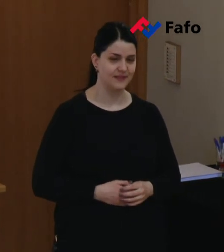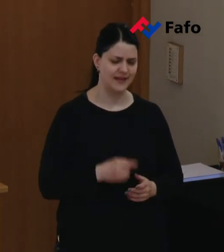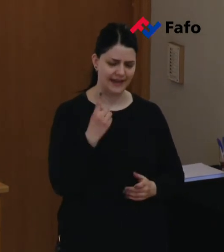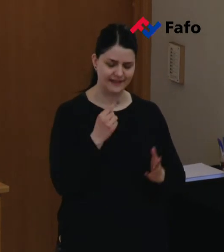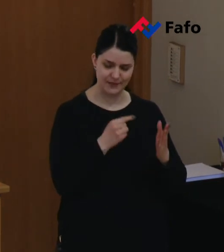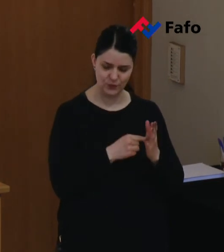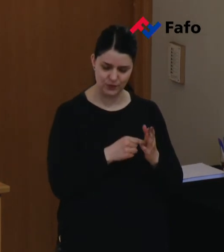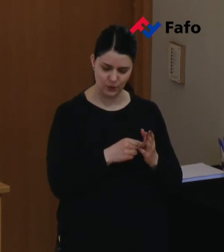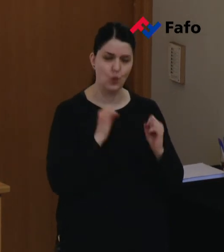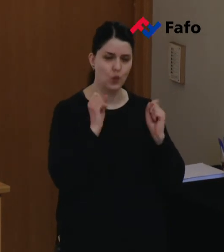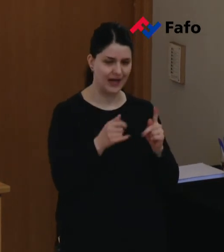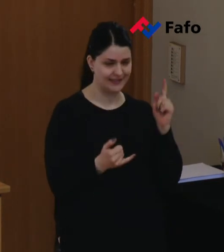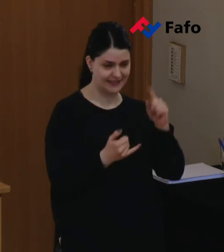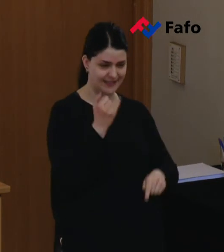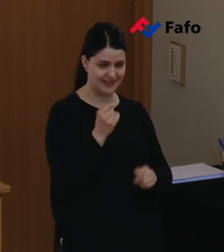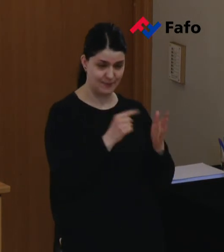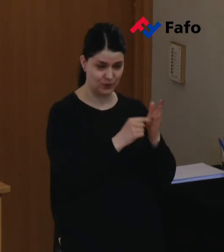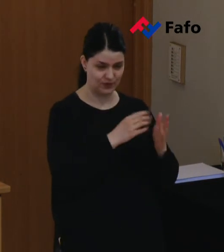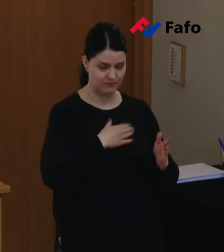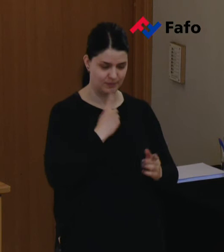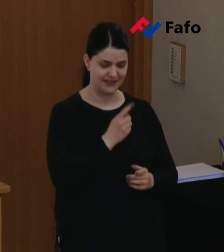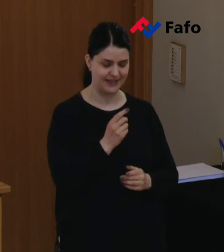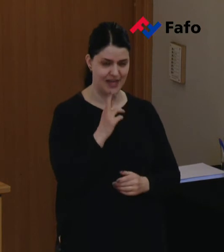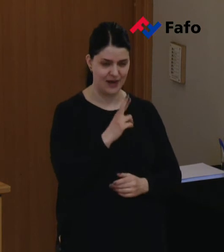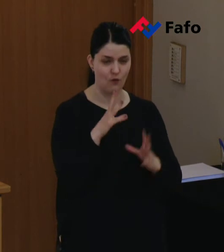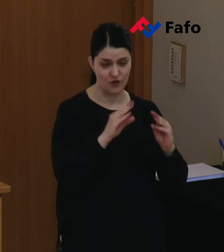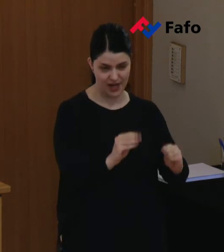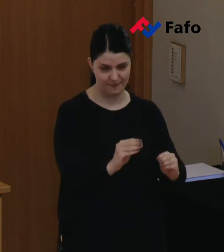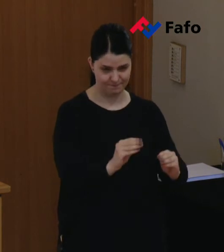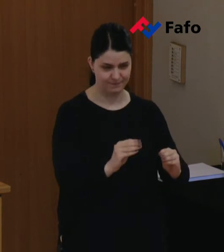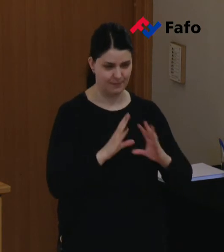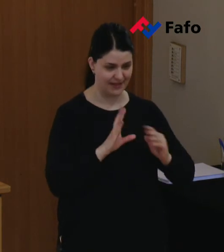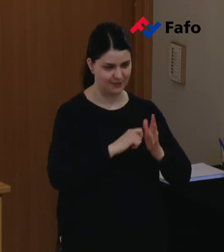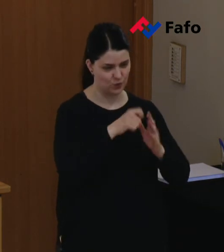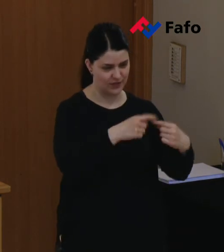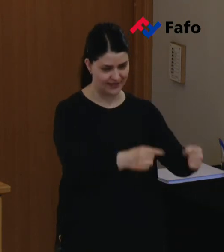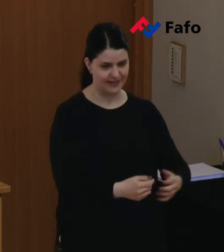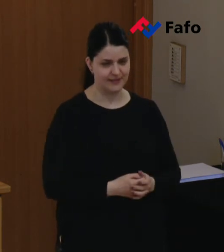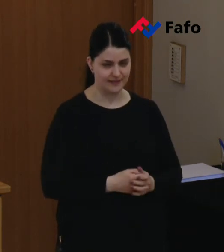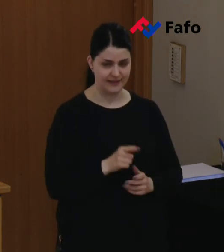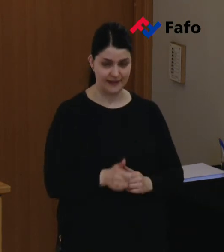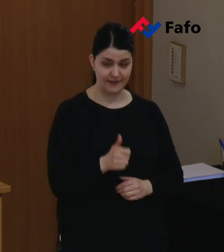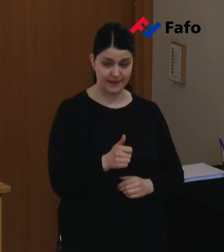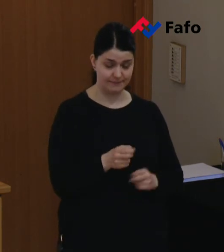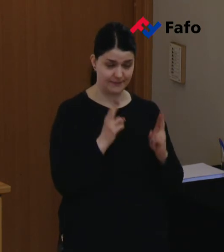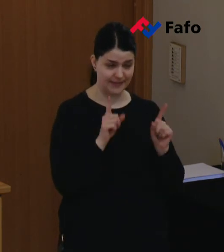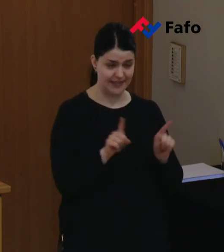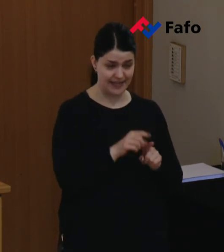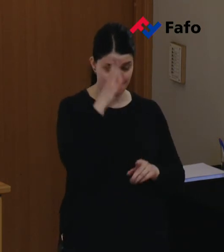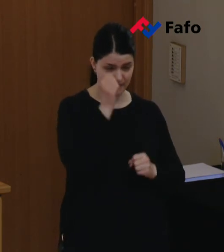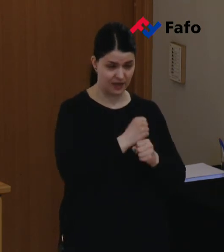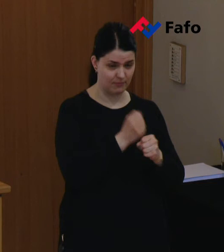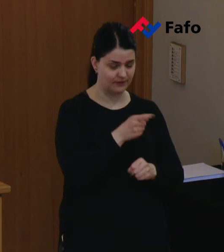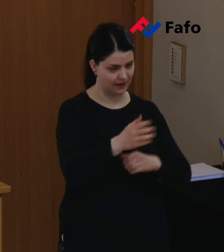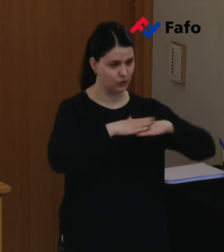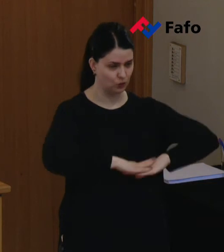Et minutt. Jeg bruker det siste minuttet da til å snakke om recovery og bedringsprosesser. Som jeg var inne på i sted, likemannsarbeid en